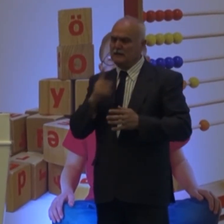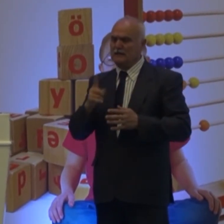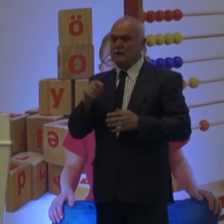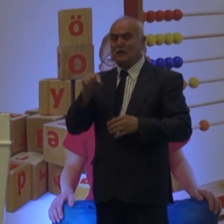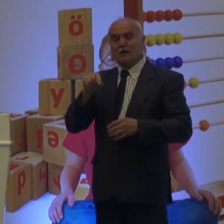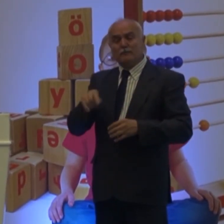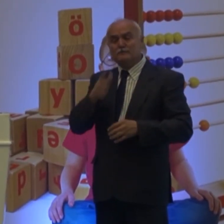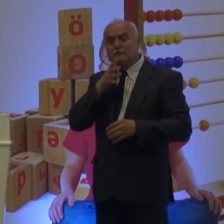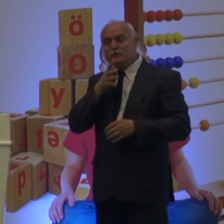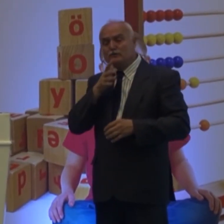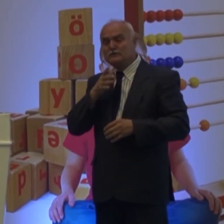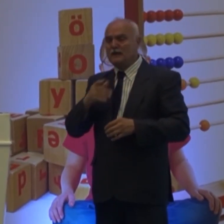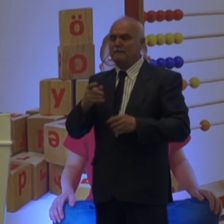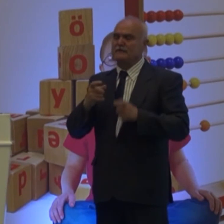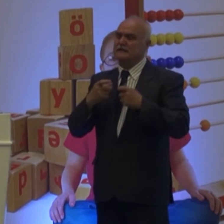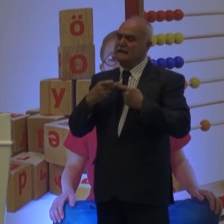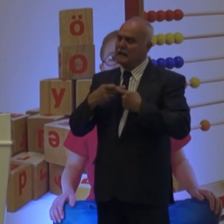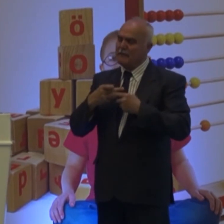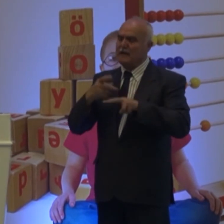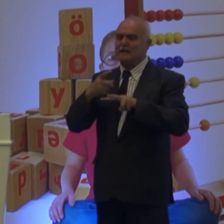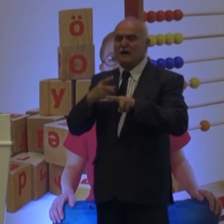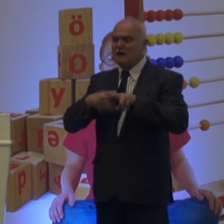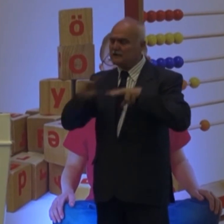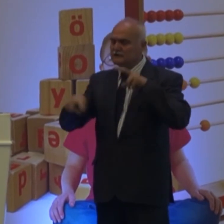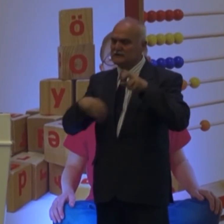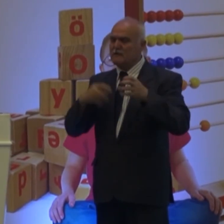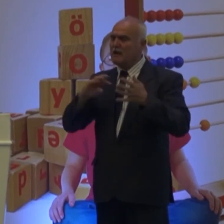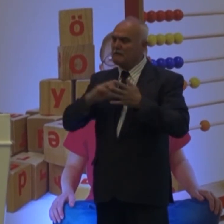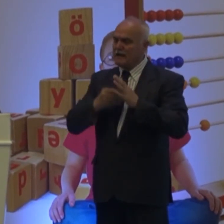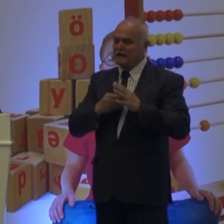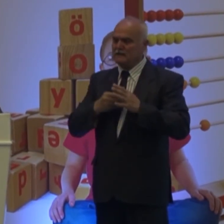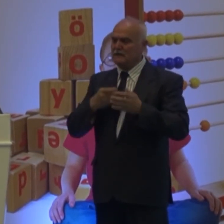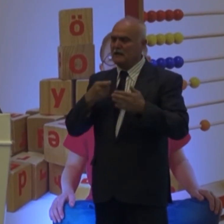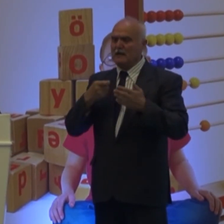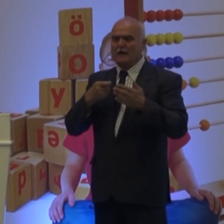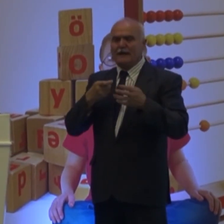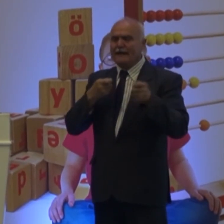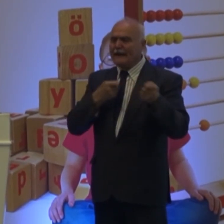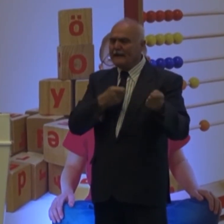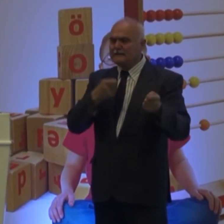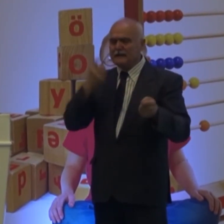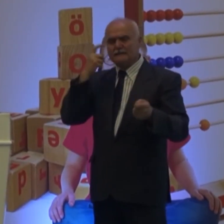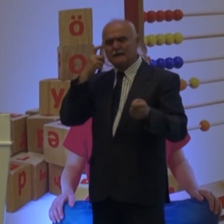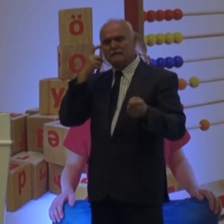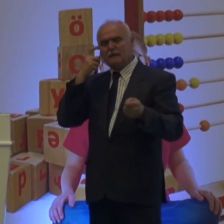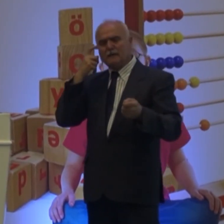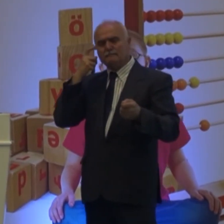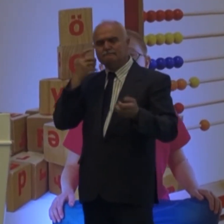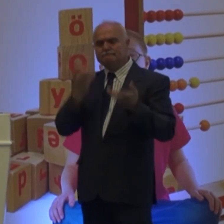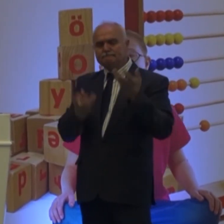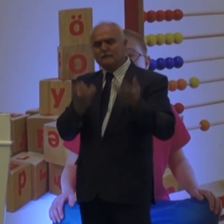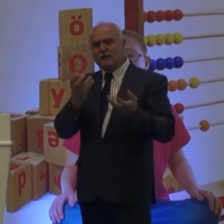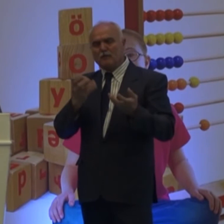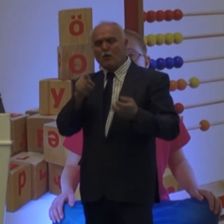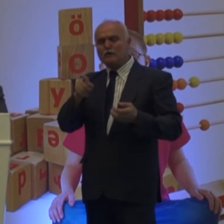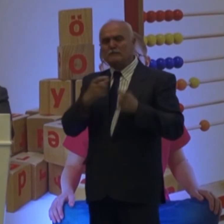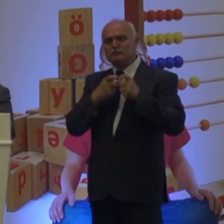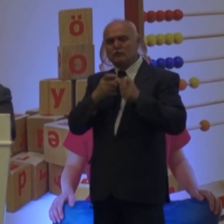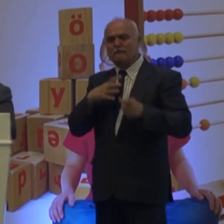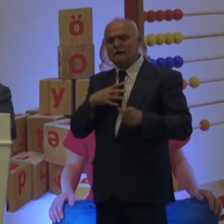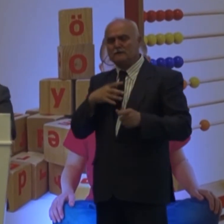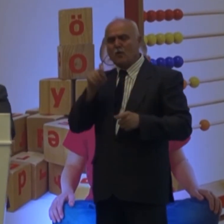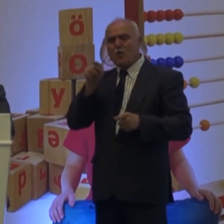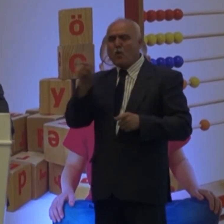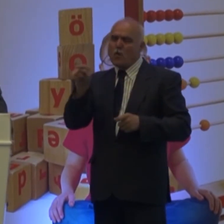malumunuz rehberlik ve araştırma merkezlerinde başlar. Eğitsel tanılamalar. Oralarda şöyle bir sorunumuz vardı.